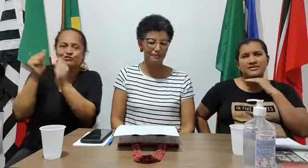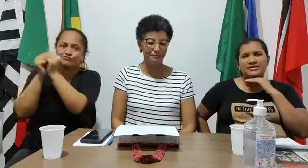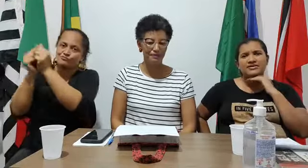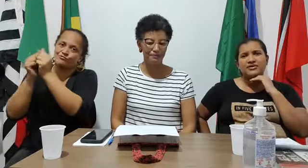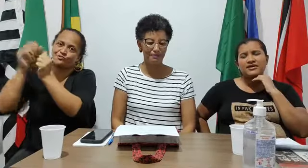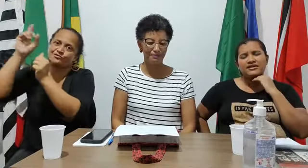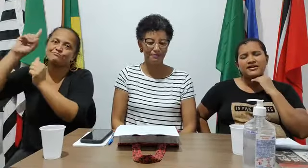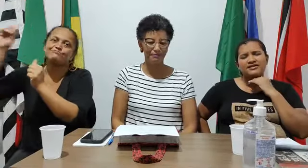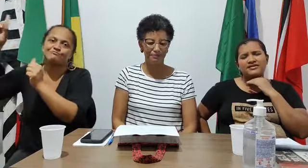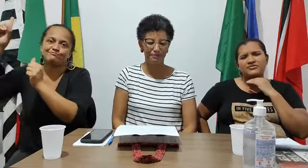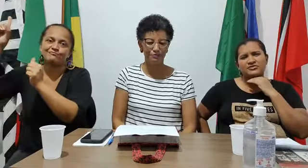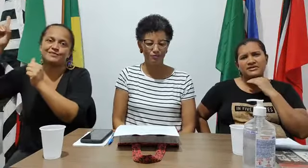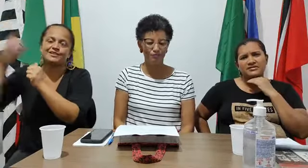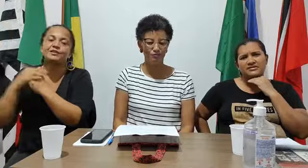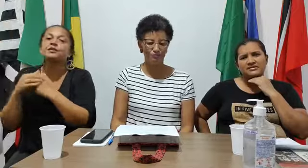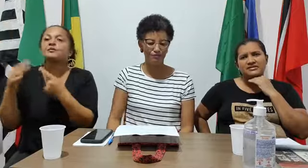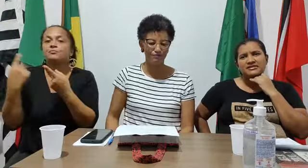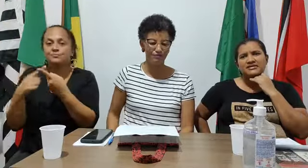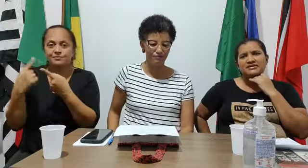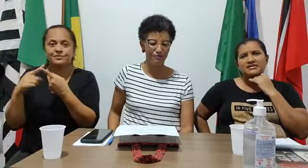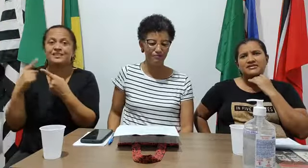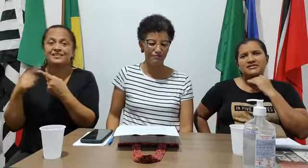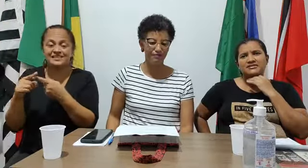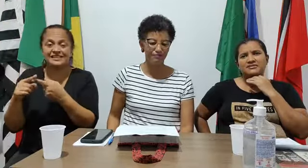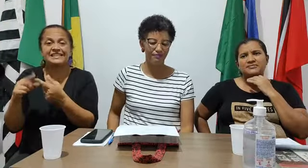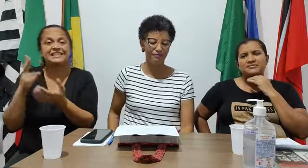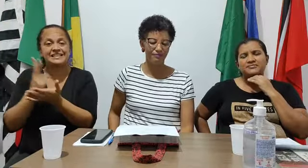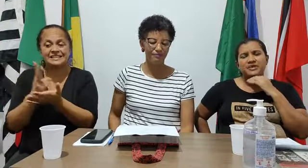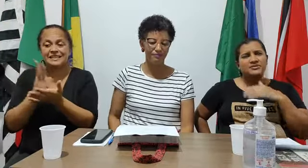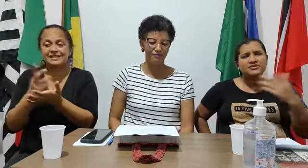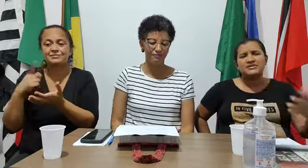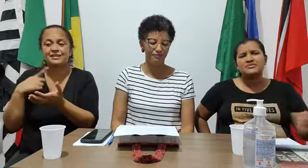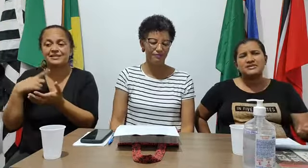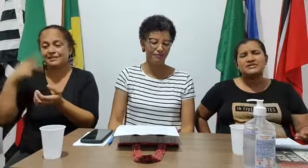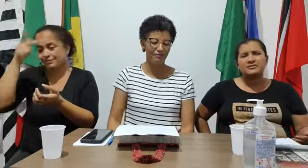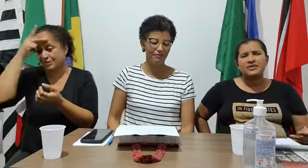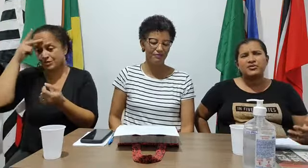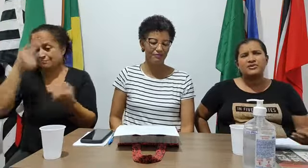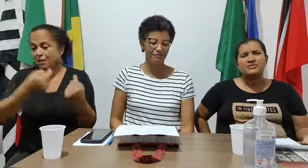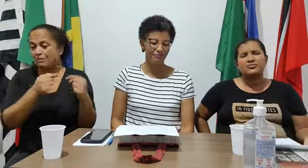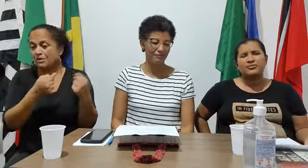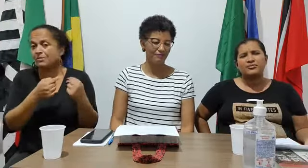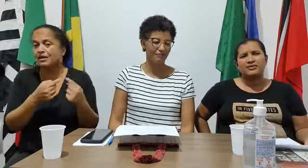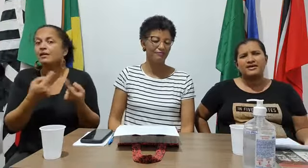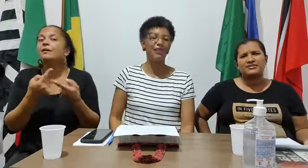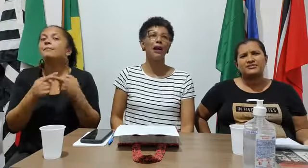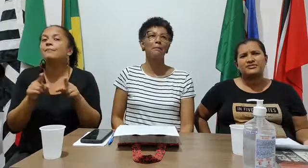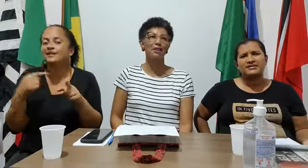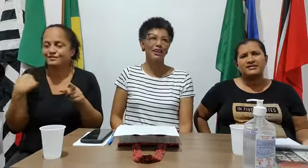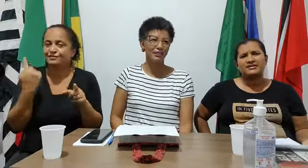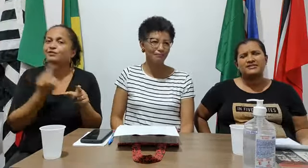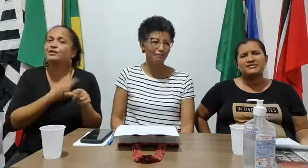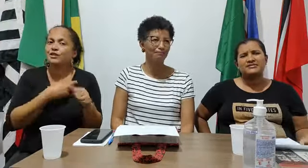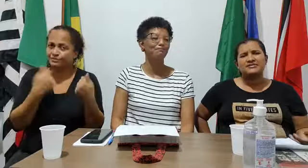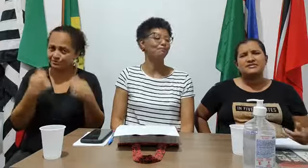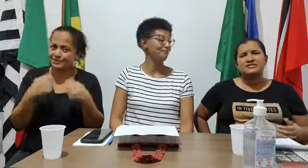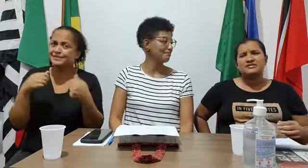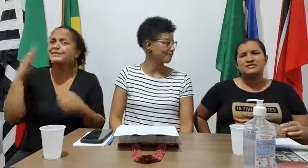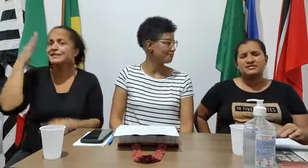a pressão é grande, irmãs. Mas nós temos que saber combater o bom combate, Amém.